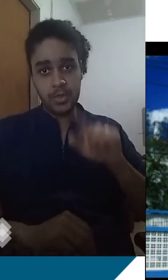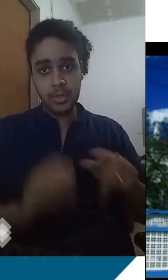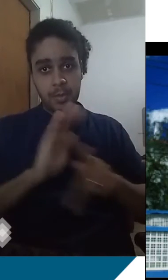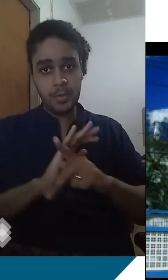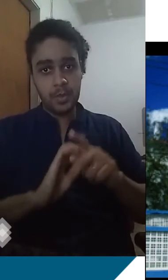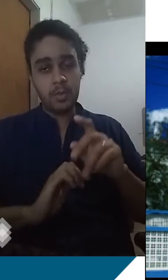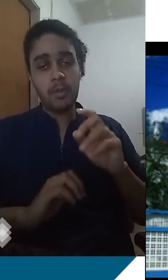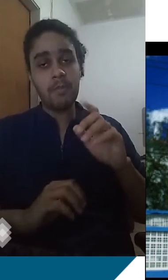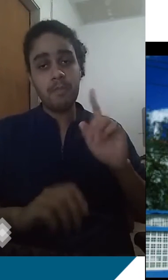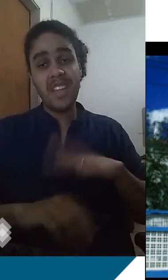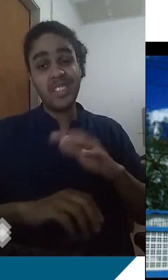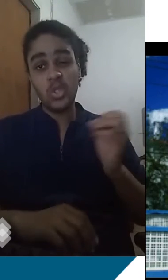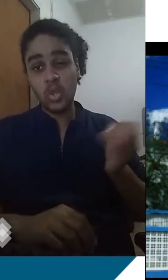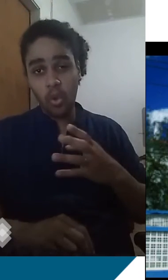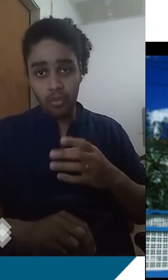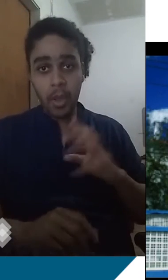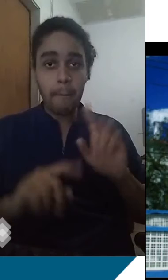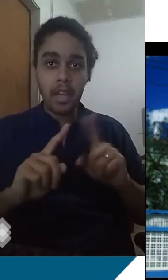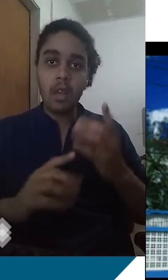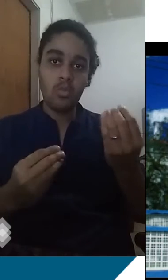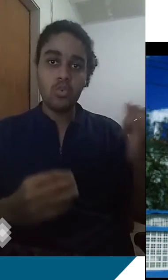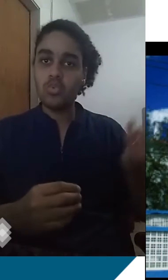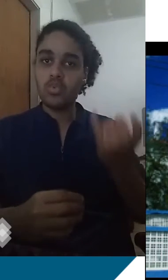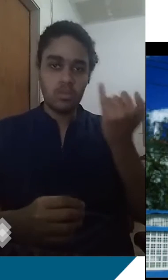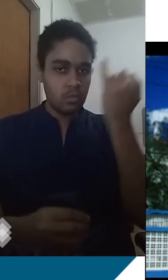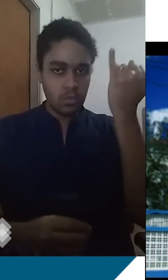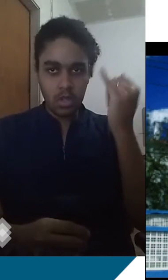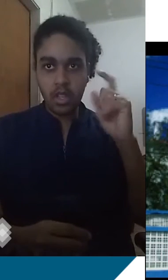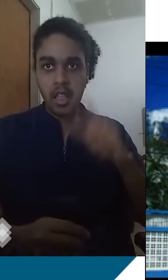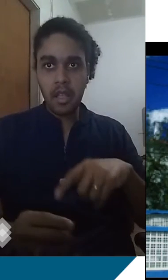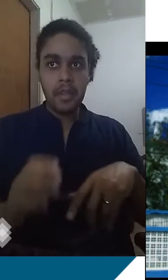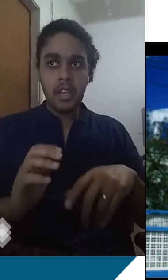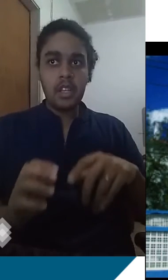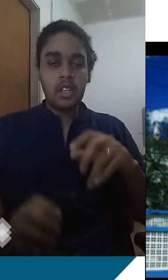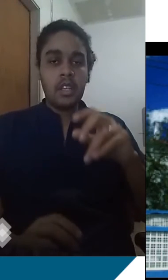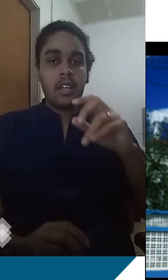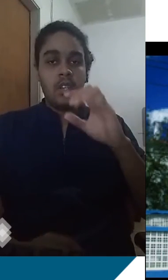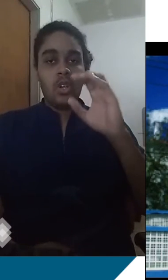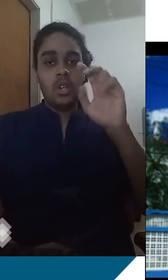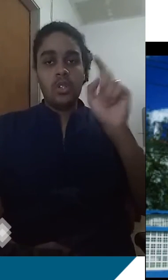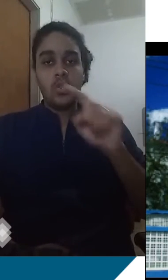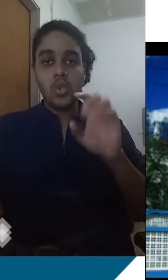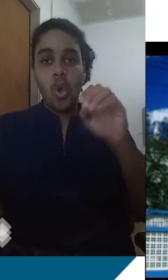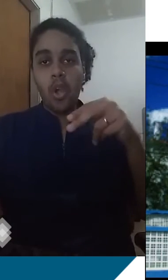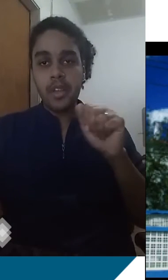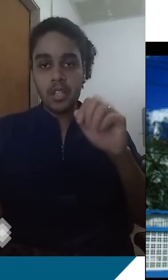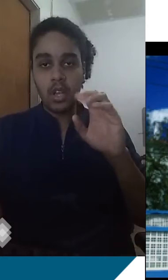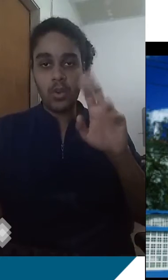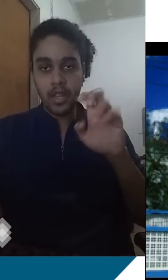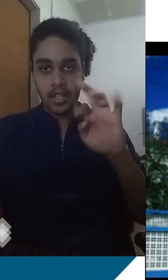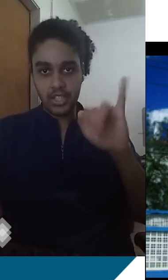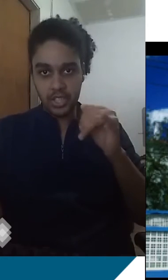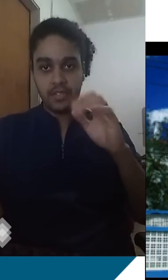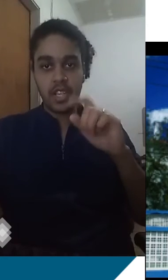A UESO é uma universidade fundada mais recentemente, mas também muito importante e qualificada. Ela é focada para atender a Zona Oeste e